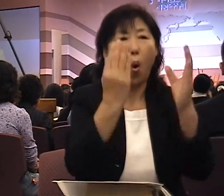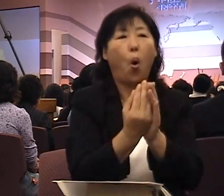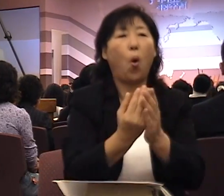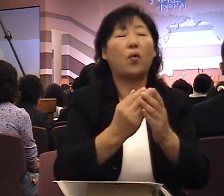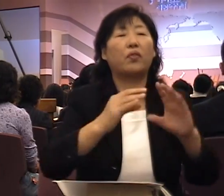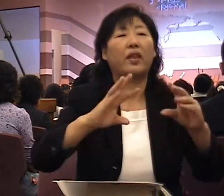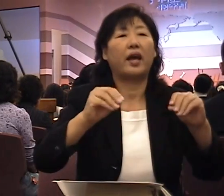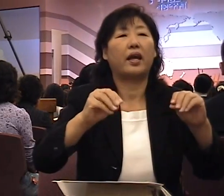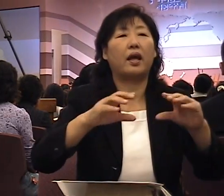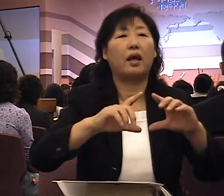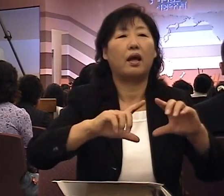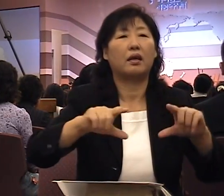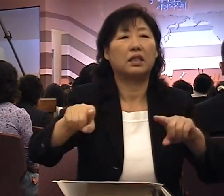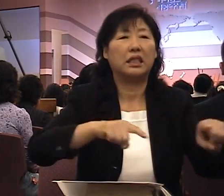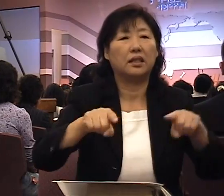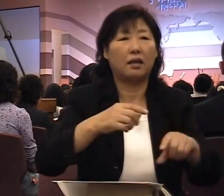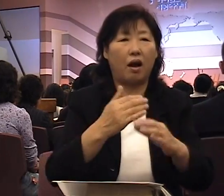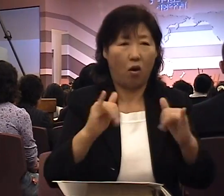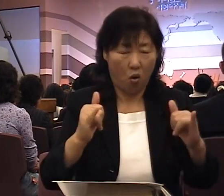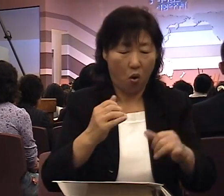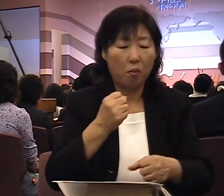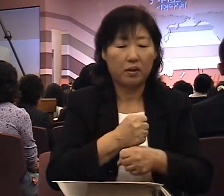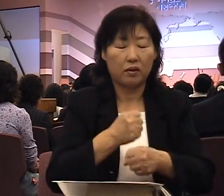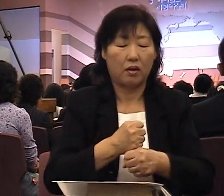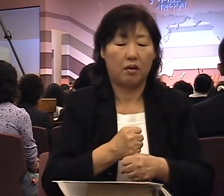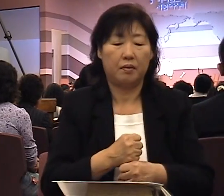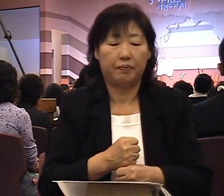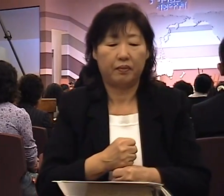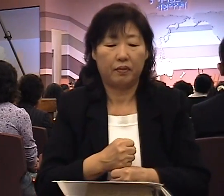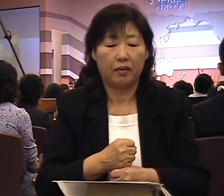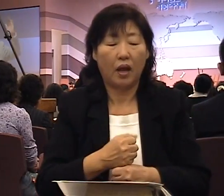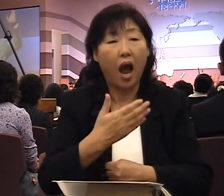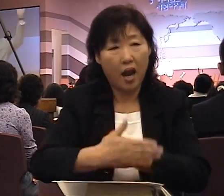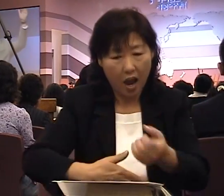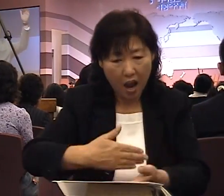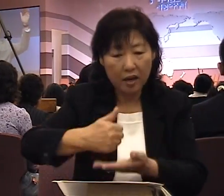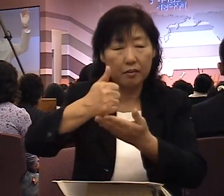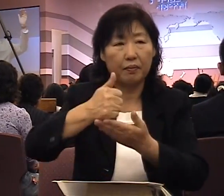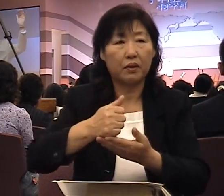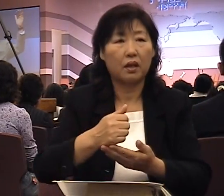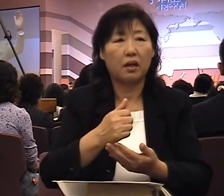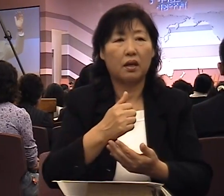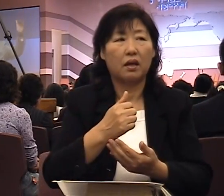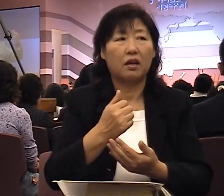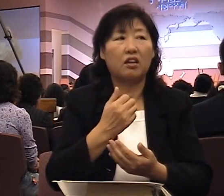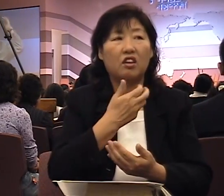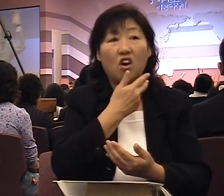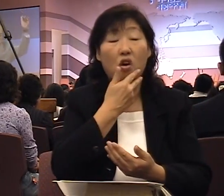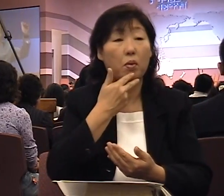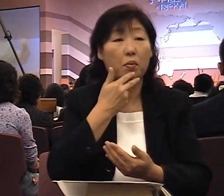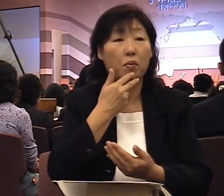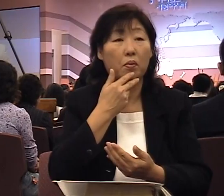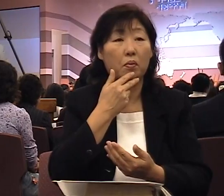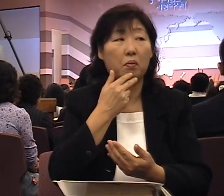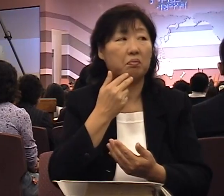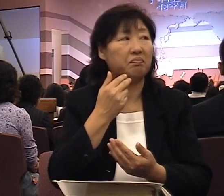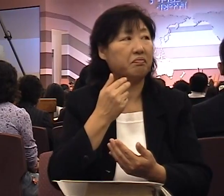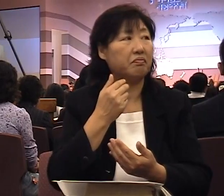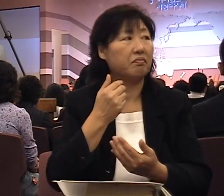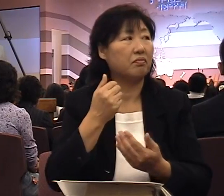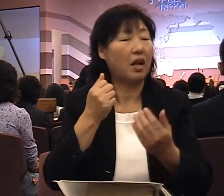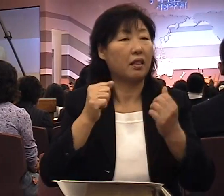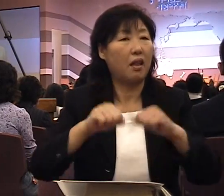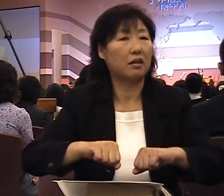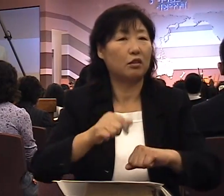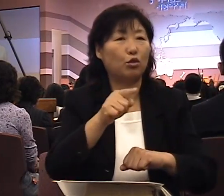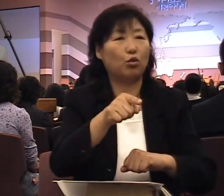삼으셨나이다. 하나님이라고 강조하고 있죠. 영어로 보니까 not you but God, not you but God.